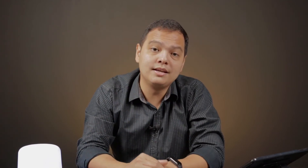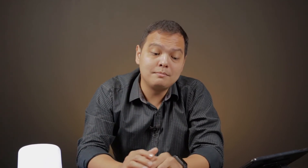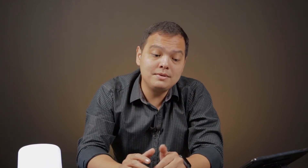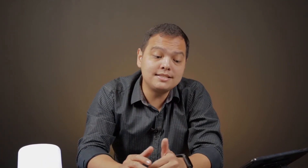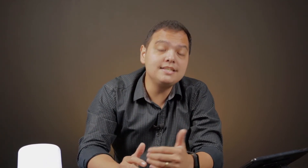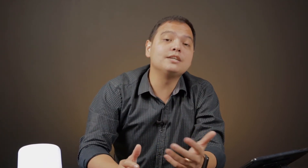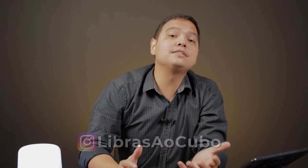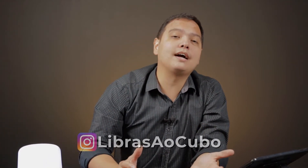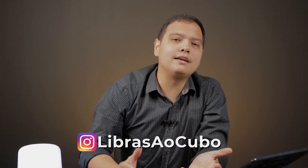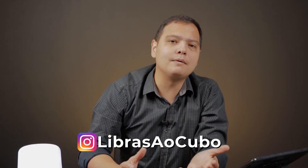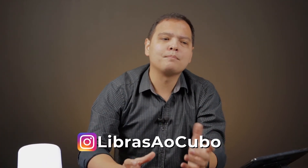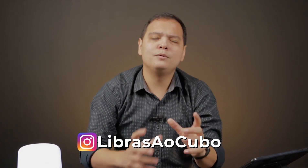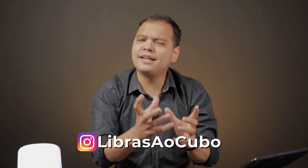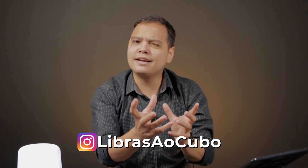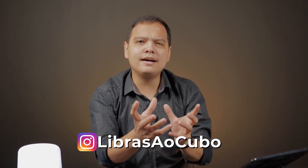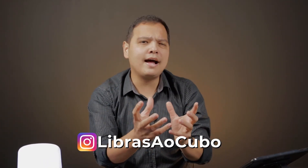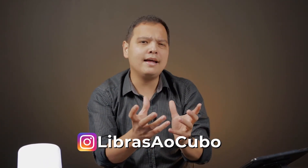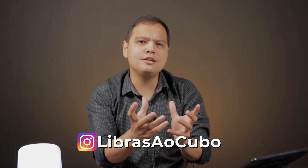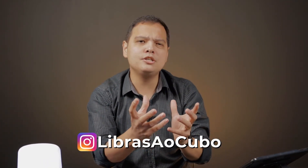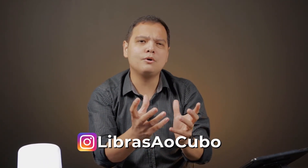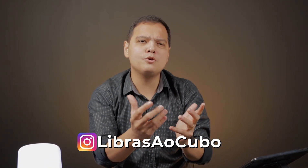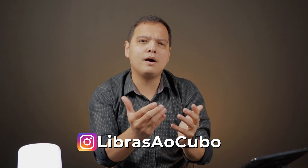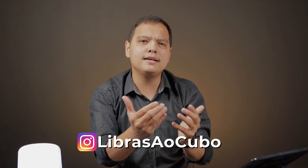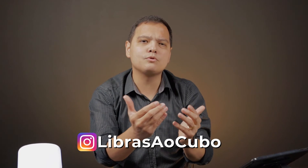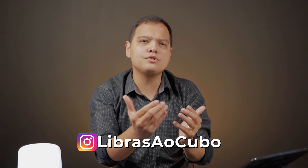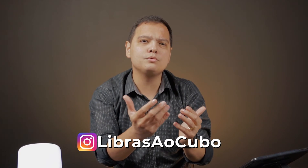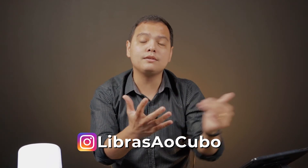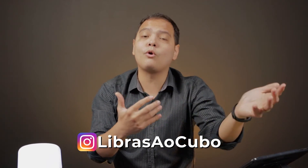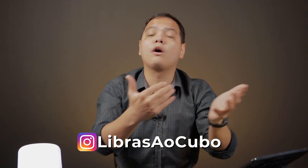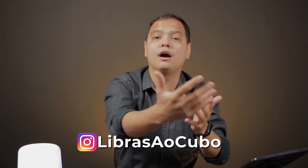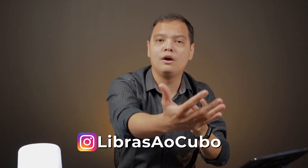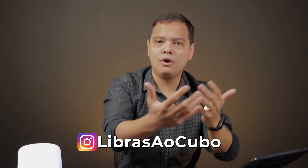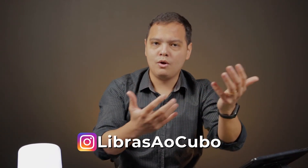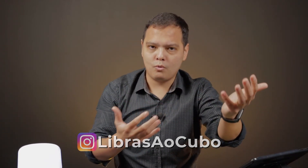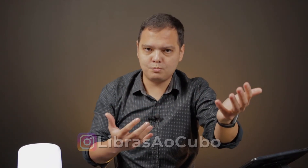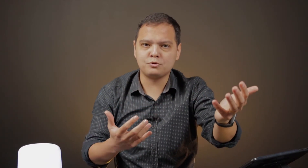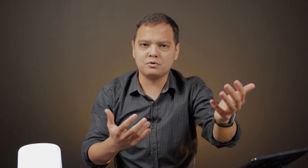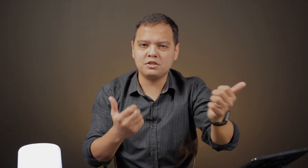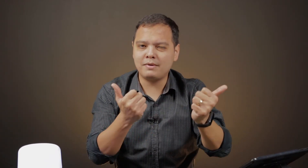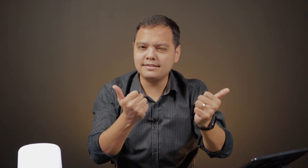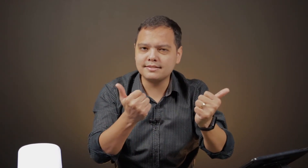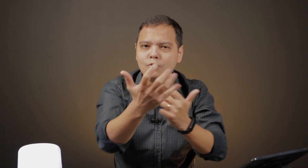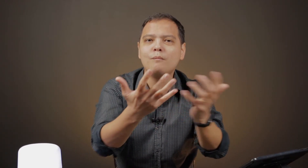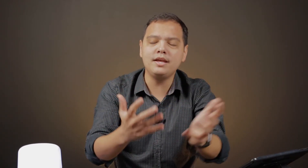me siga no Instagram. O Instagram é a rede onde eu mais consigo ter troca com as pessoas, onde a gente mais se comunica.